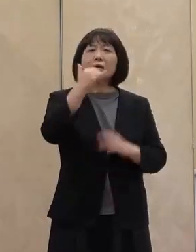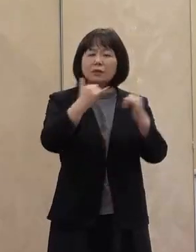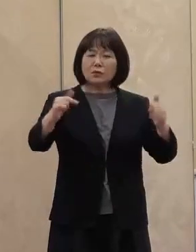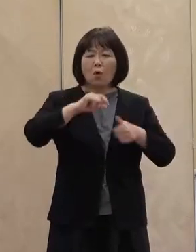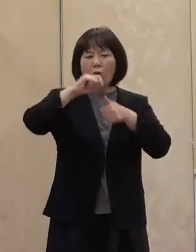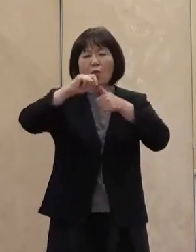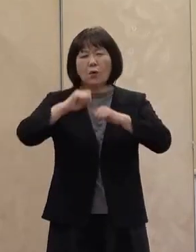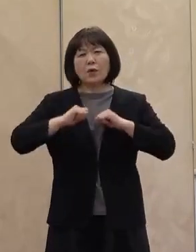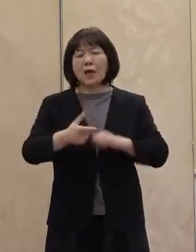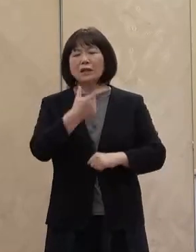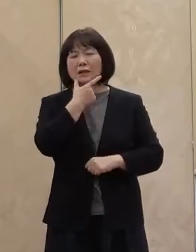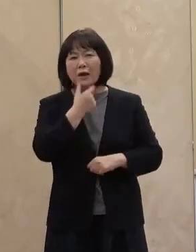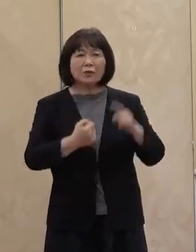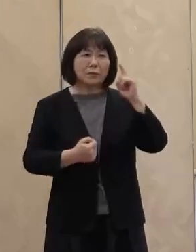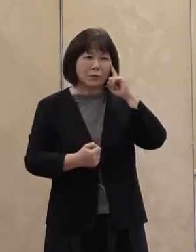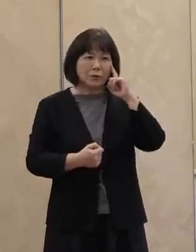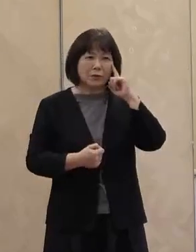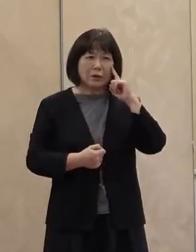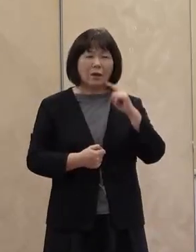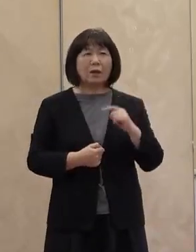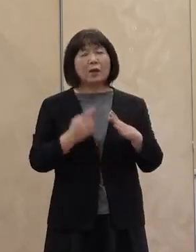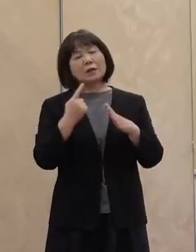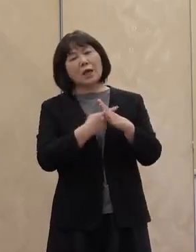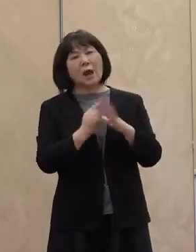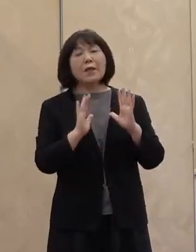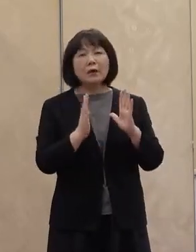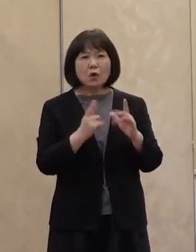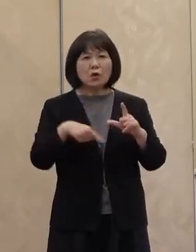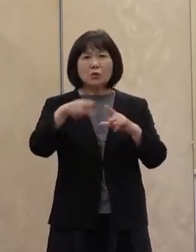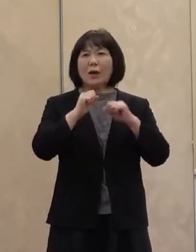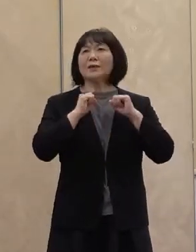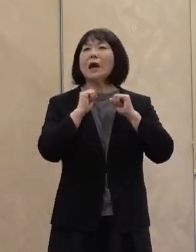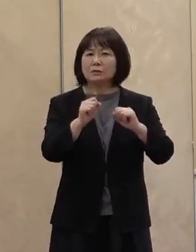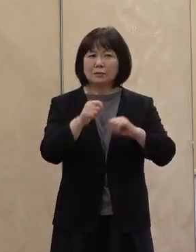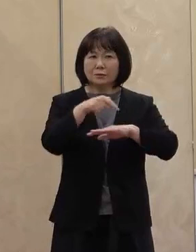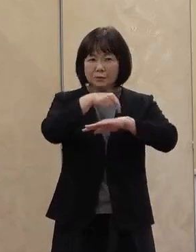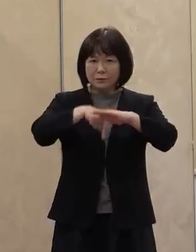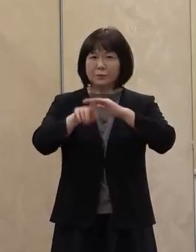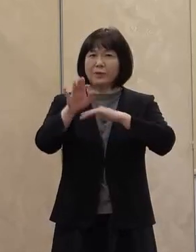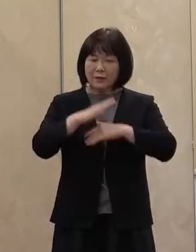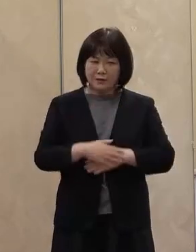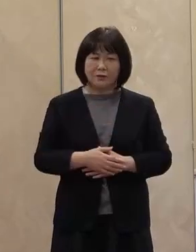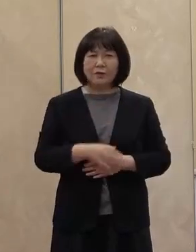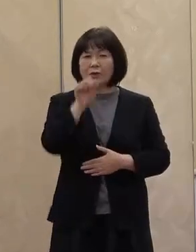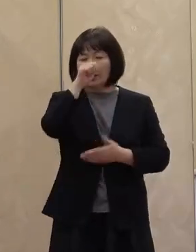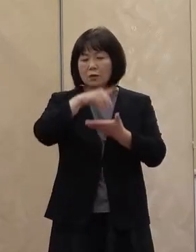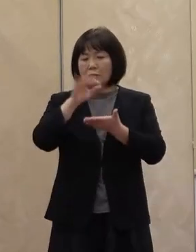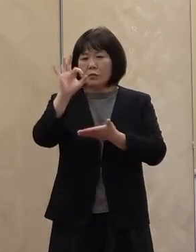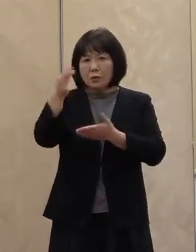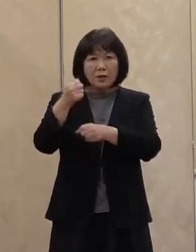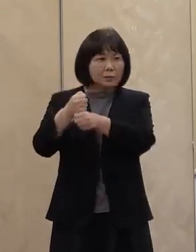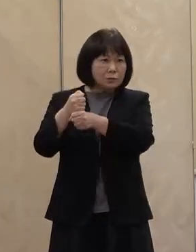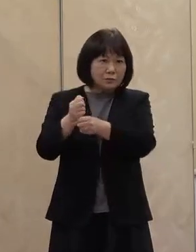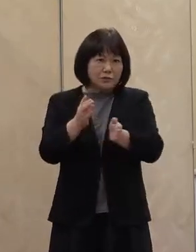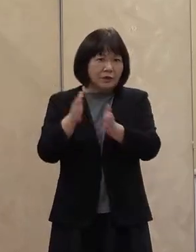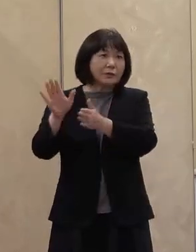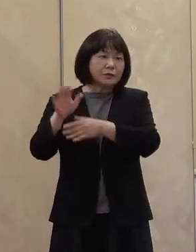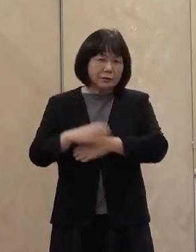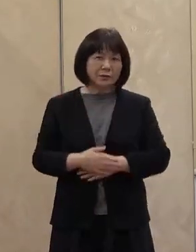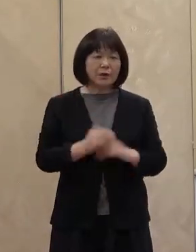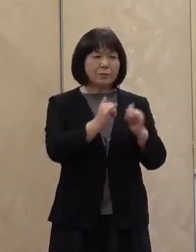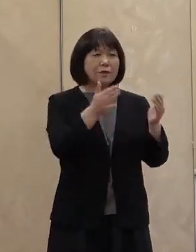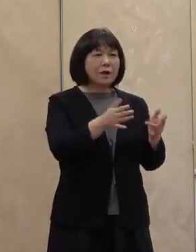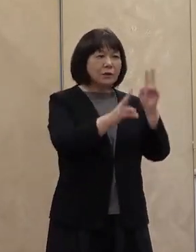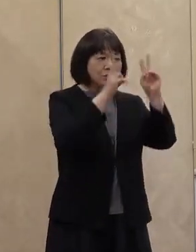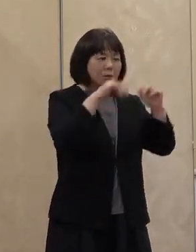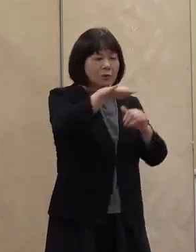うことです。まあ、やらないよりやるということですね。まあ、それだけの金額予算もつけてますので、これは民間の事業